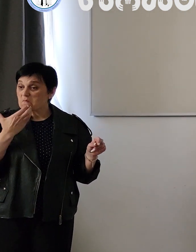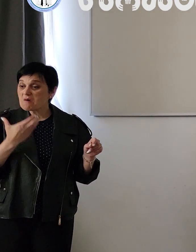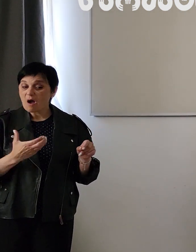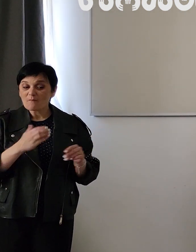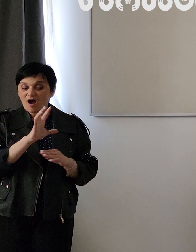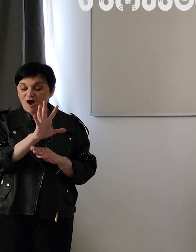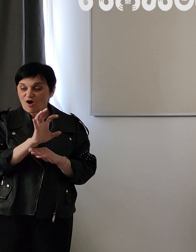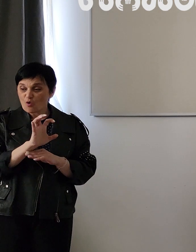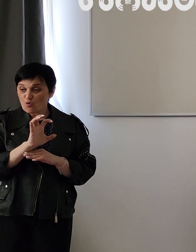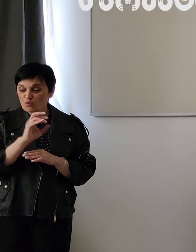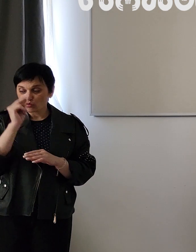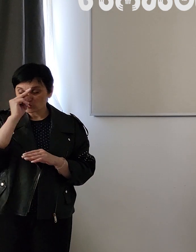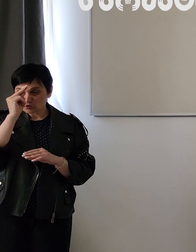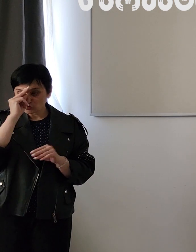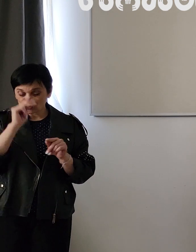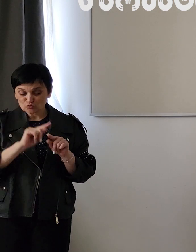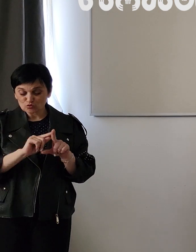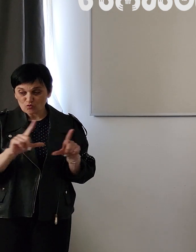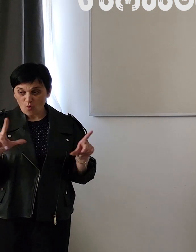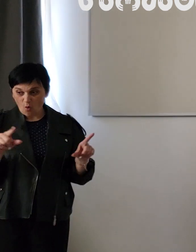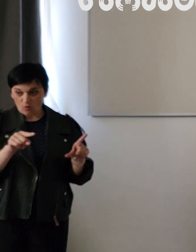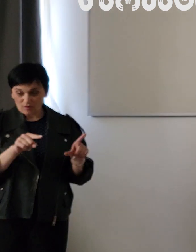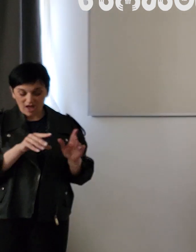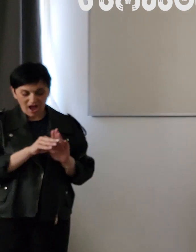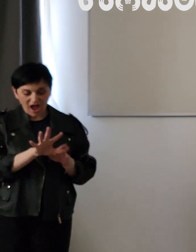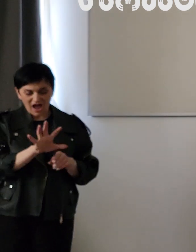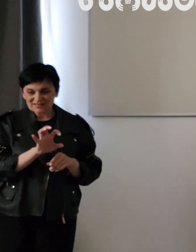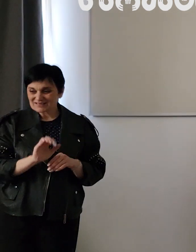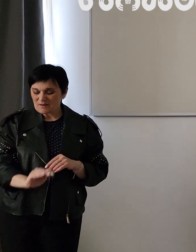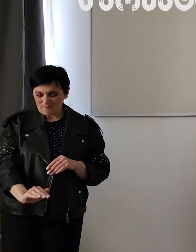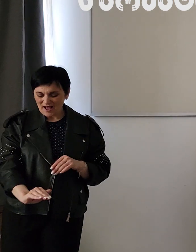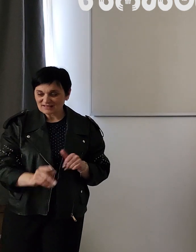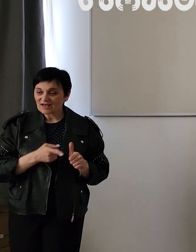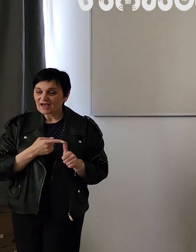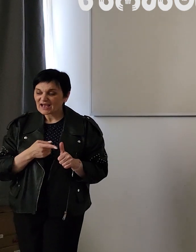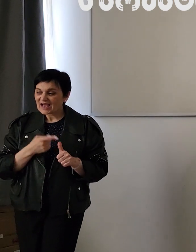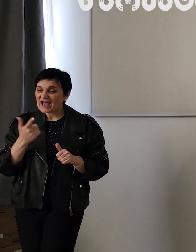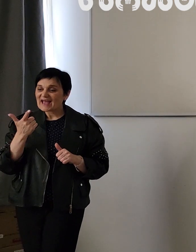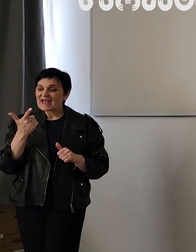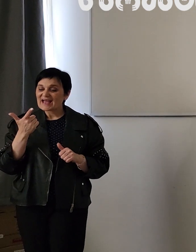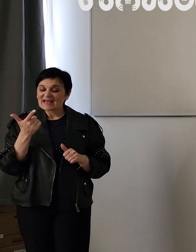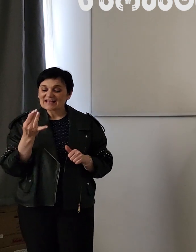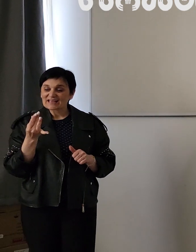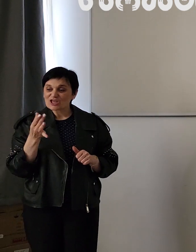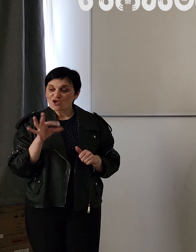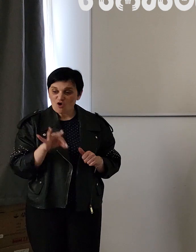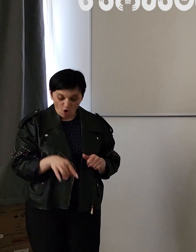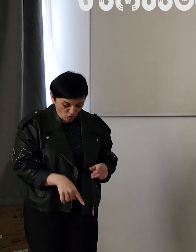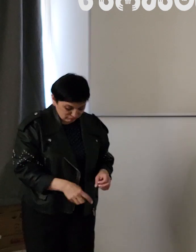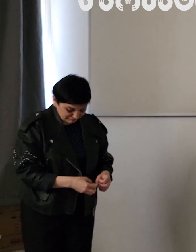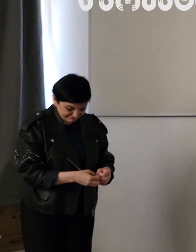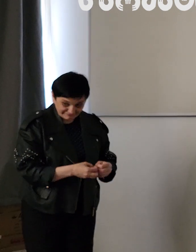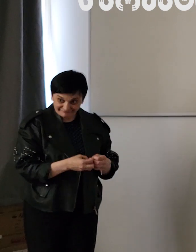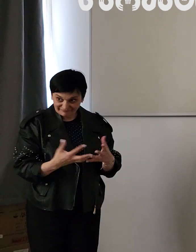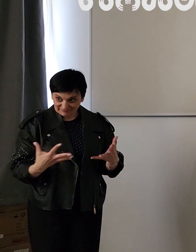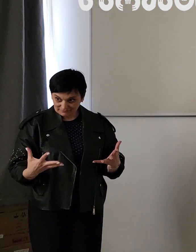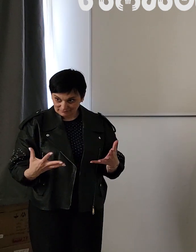სკოლაში, როდესაც პატარა გიოს გაეხსნა თასმა,